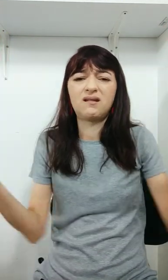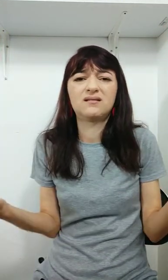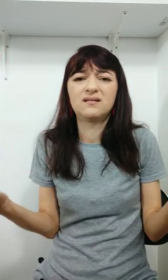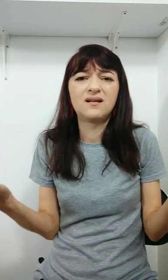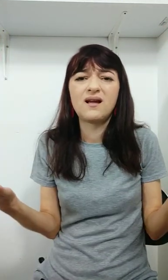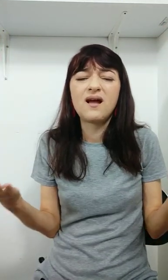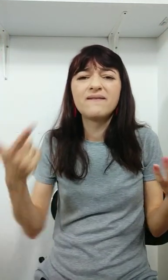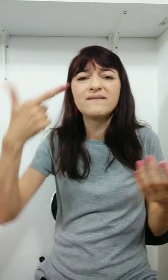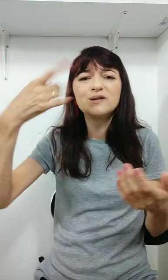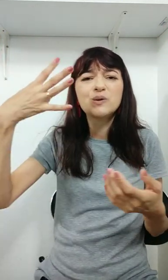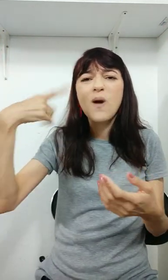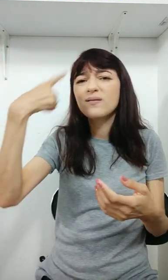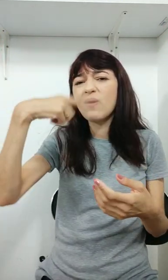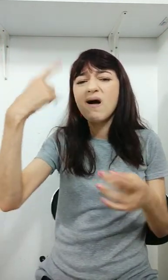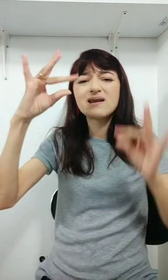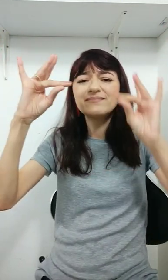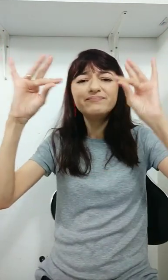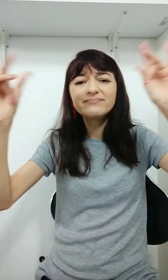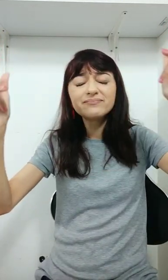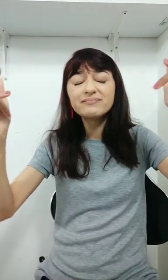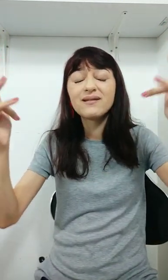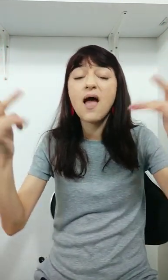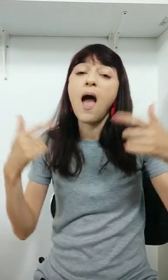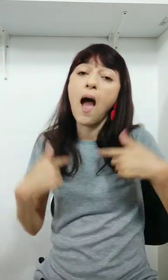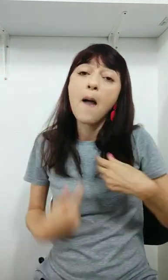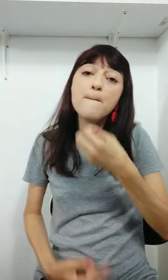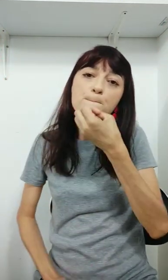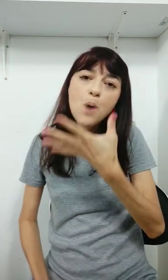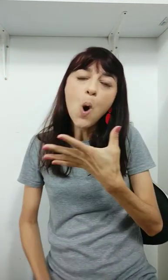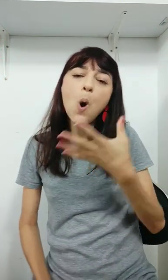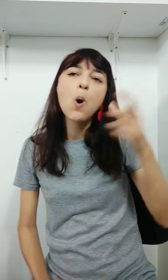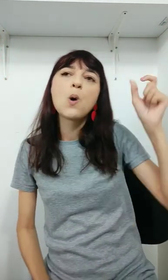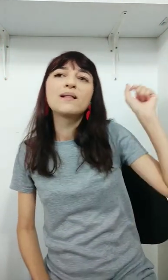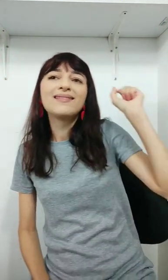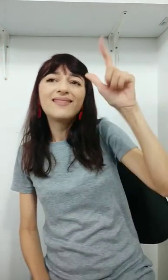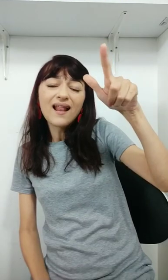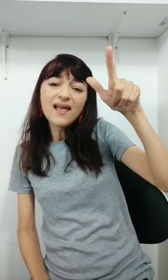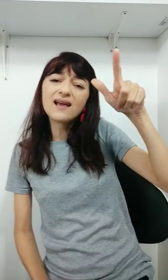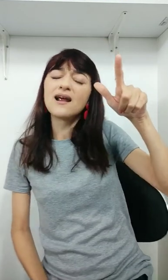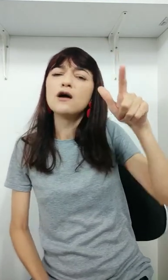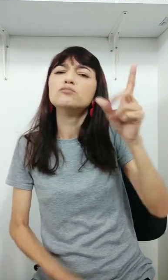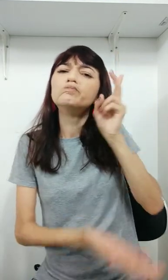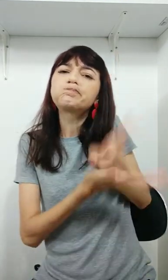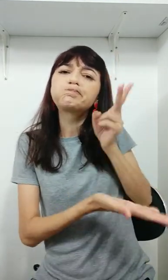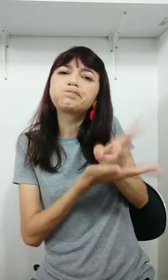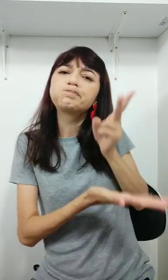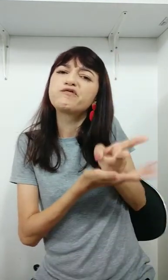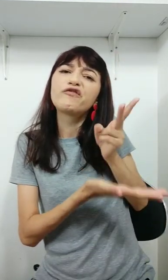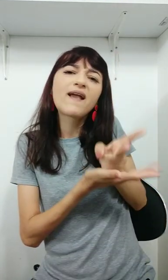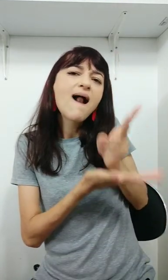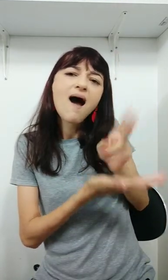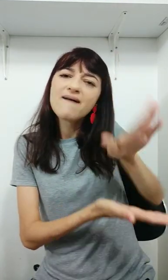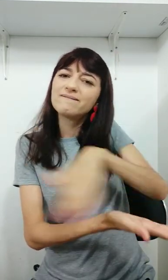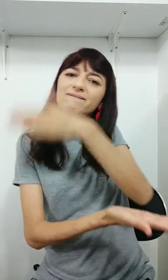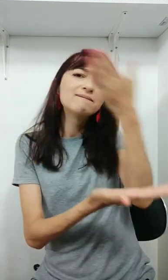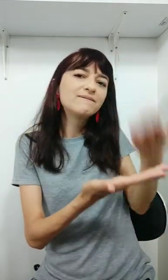exemplo, outros aplicativos como aqui no Facebook, no Instagram Stories, eles somem 24 horas. Já no Telegram